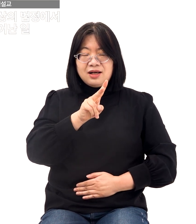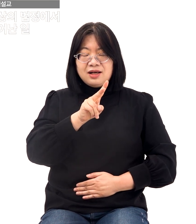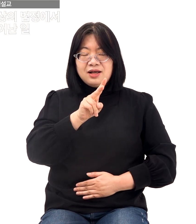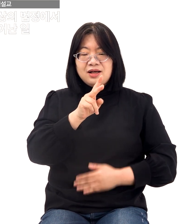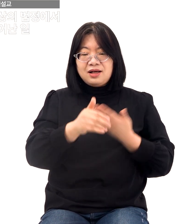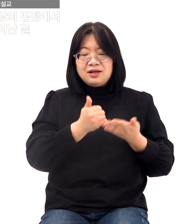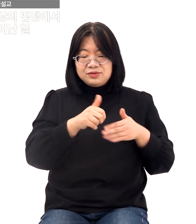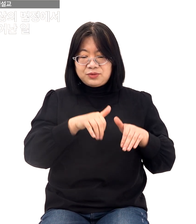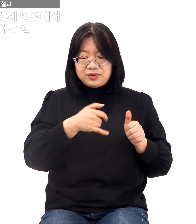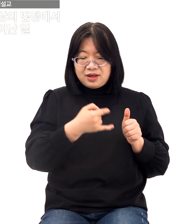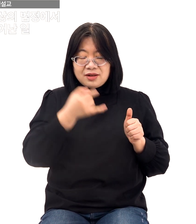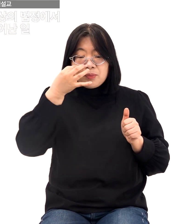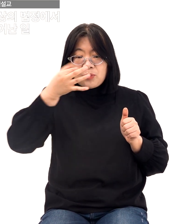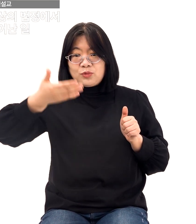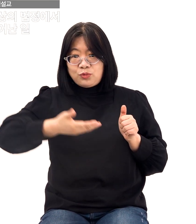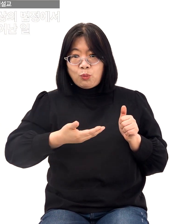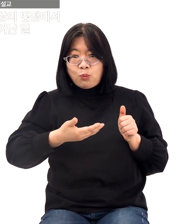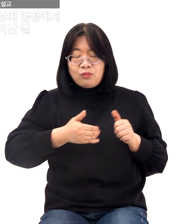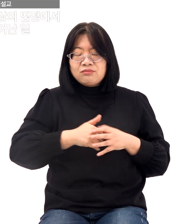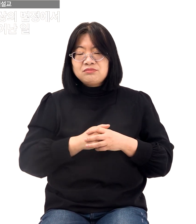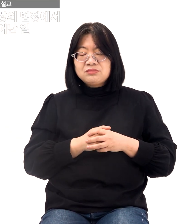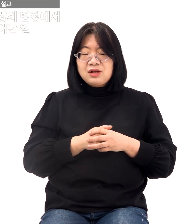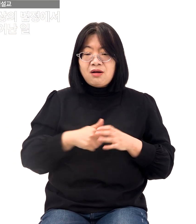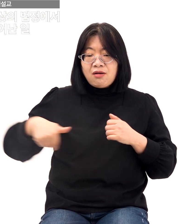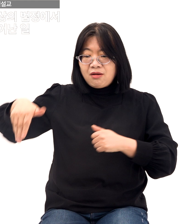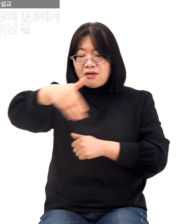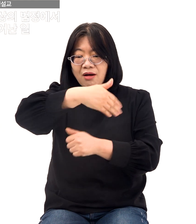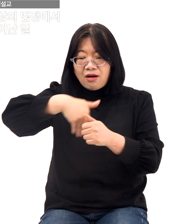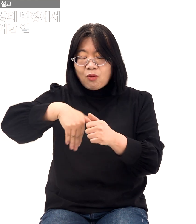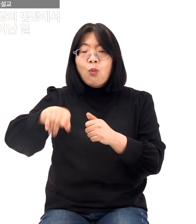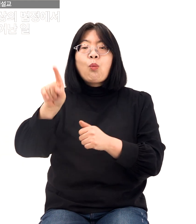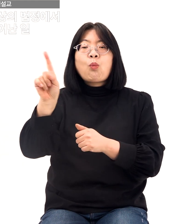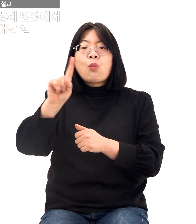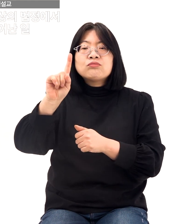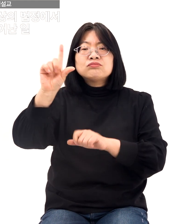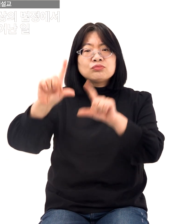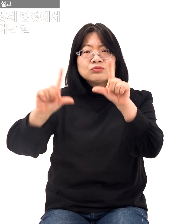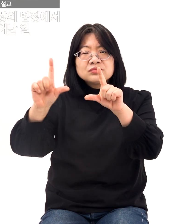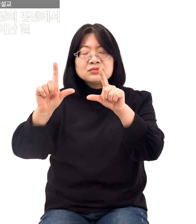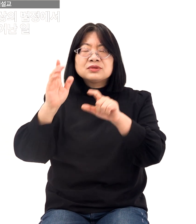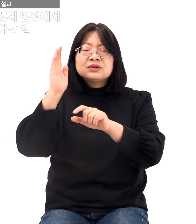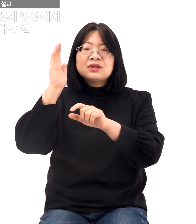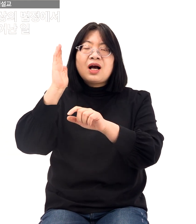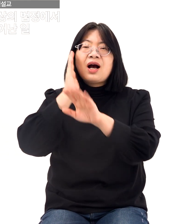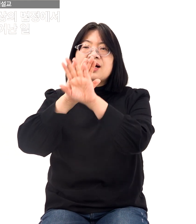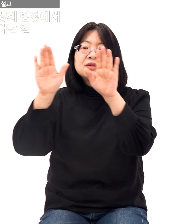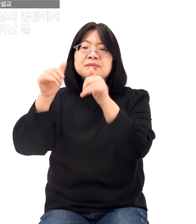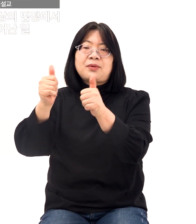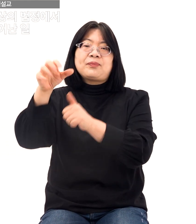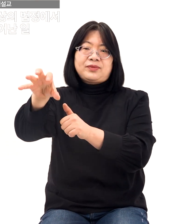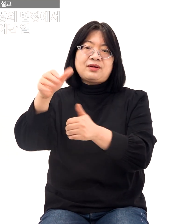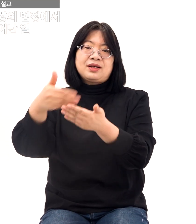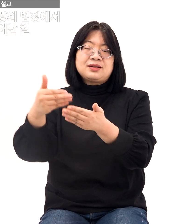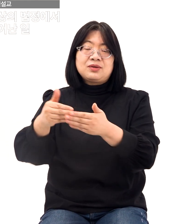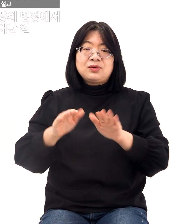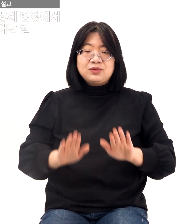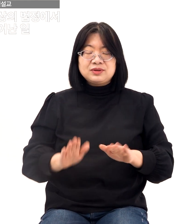어디의 풍경인가 하면 하늘 법정의 그림이에요. 오늘 말씀의